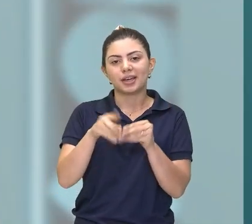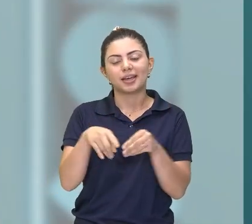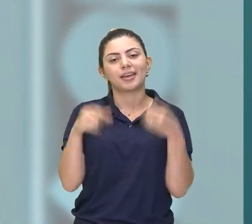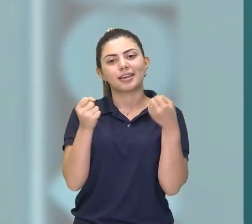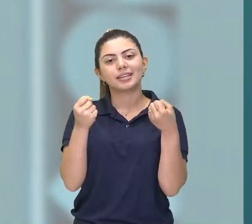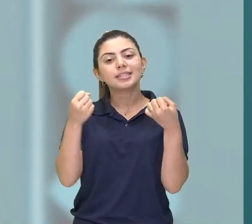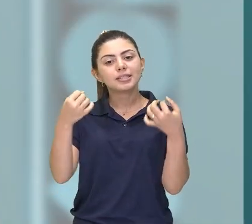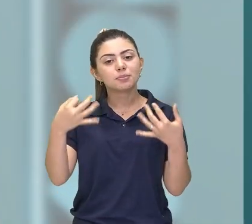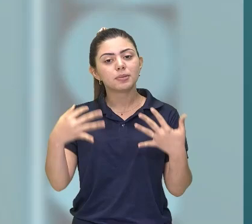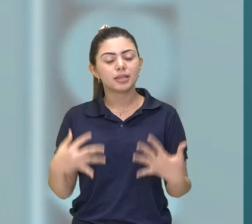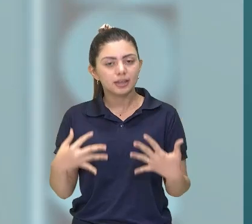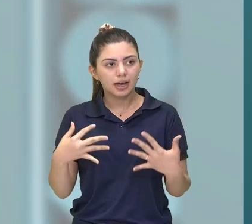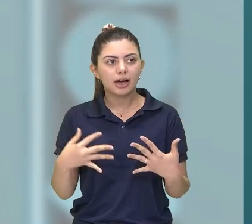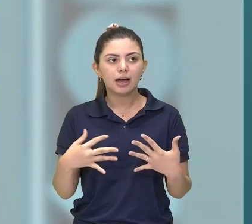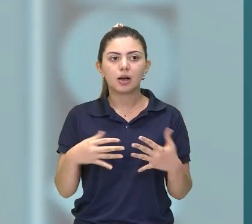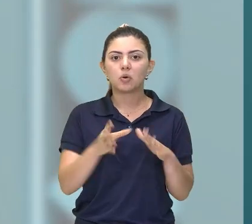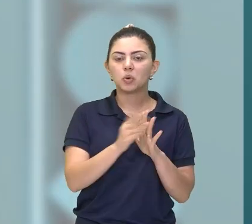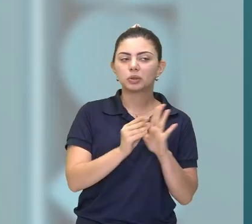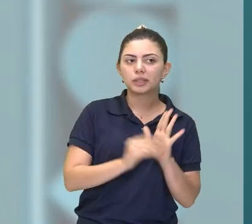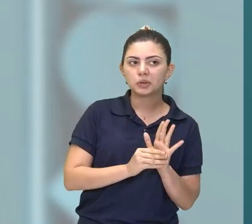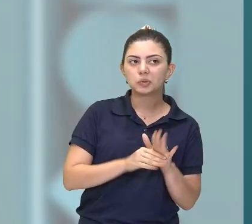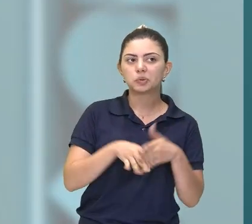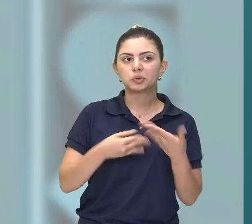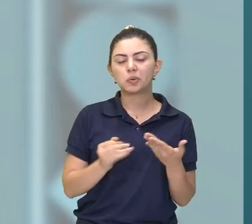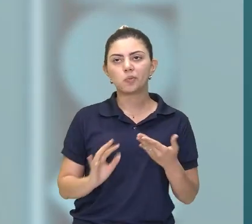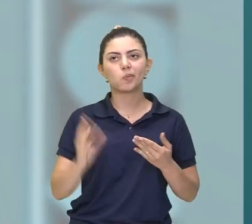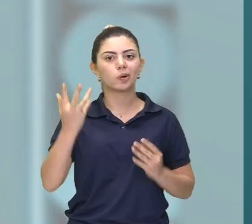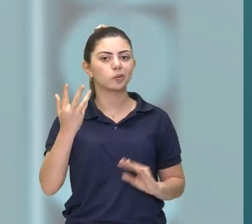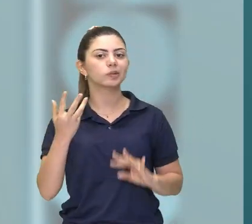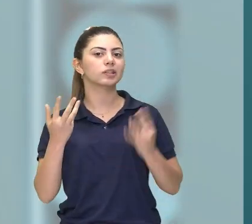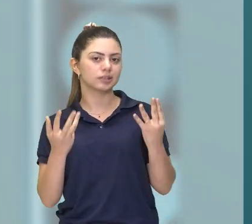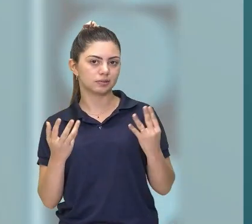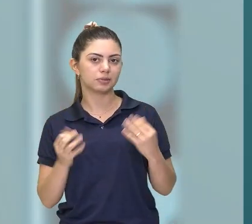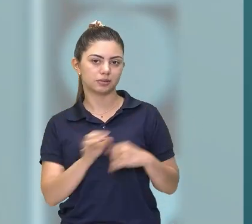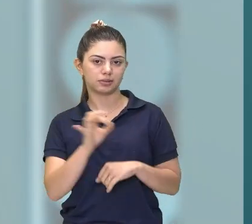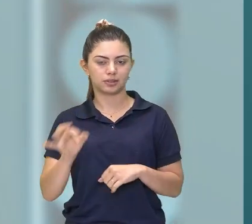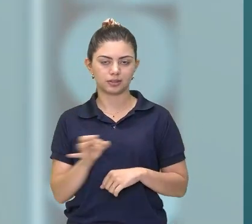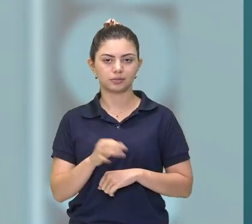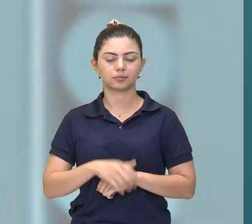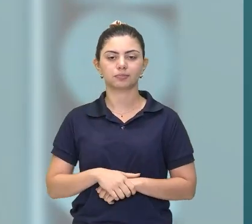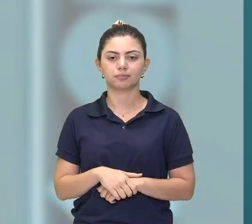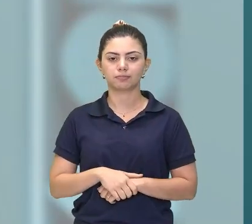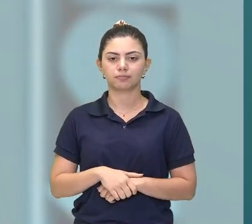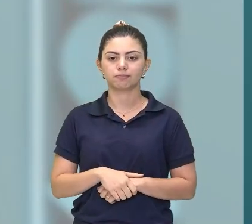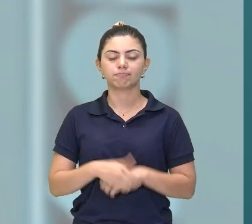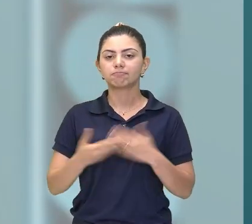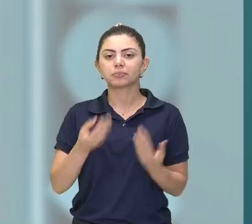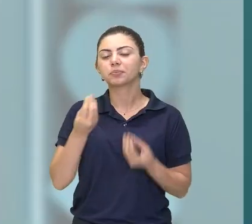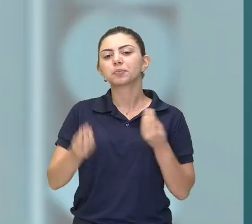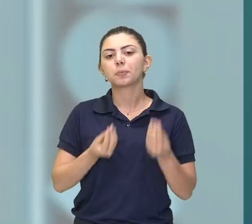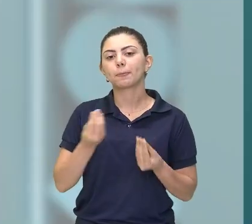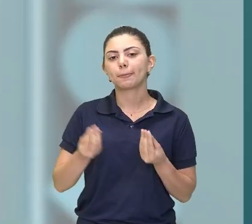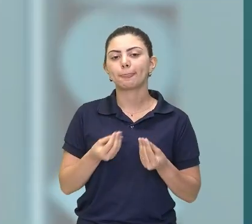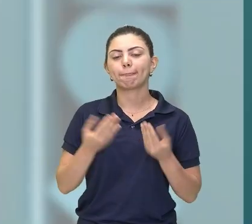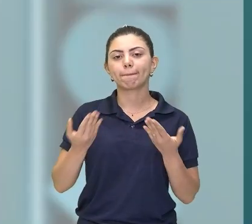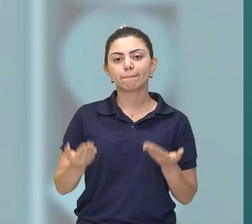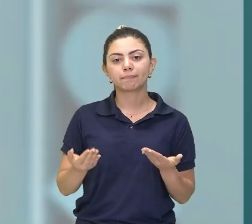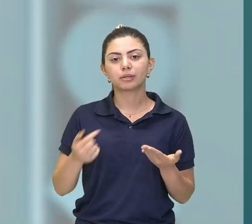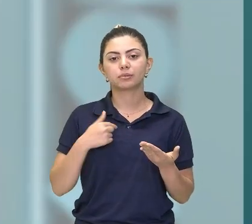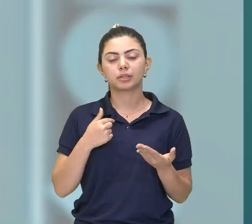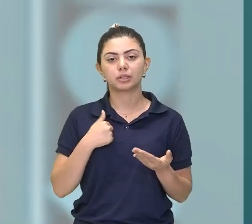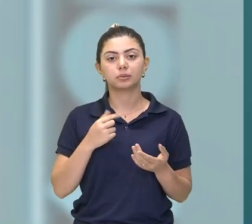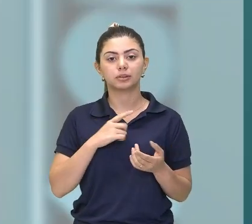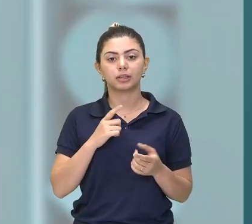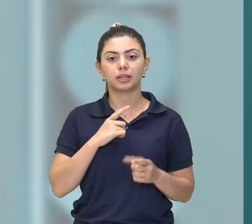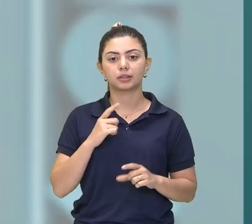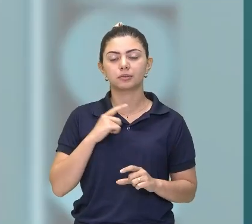explicar alguma coisa, ou explicar alguma situação, ou algum conceito. É isso. E o que acontece? Na hora em que eu faço